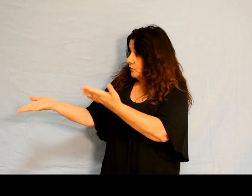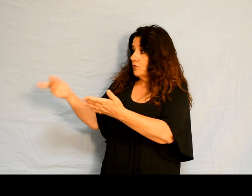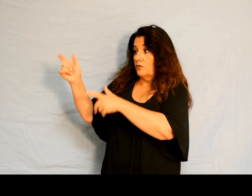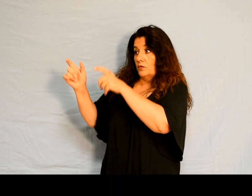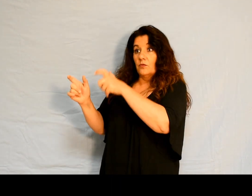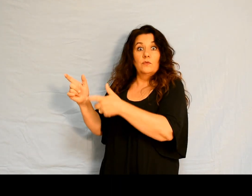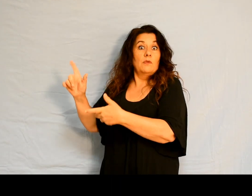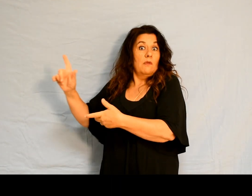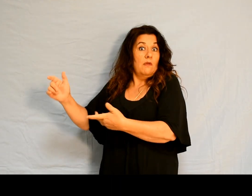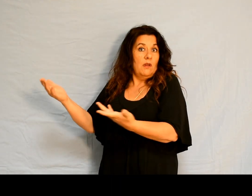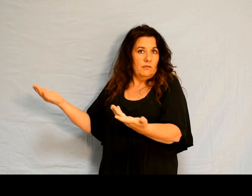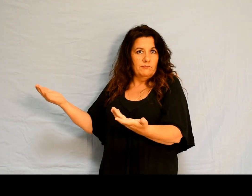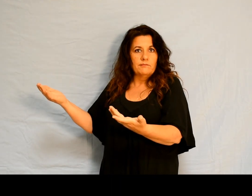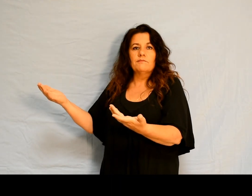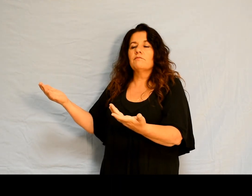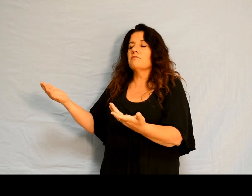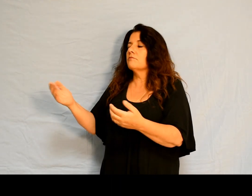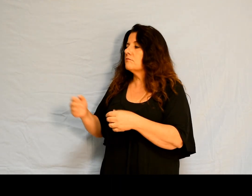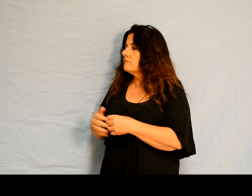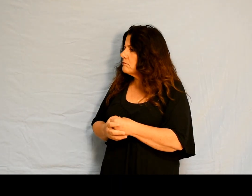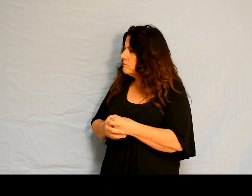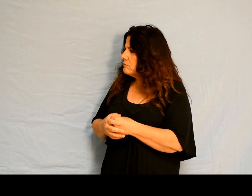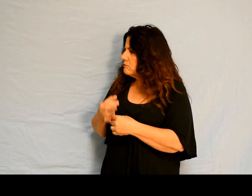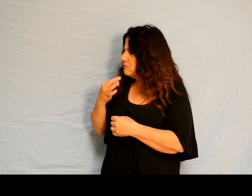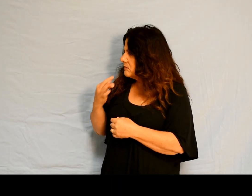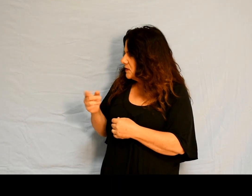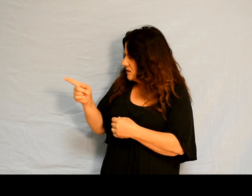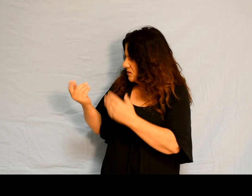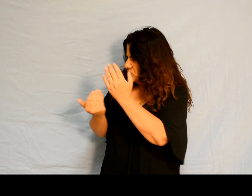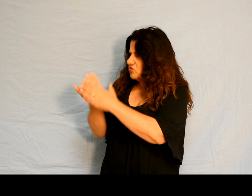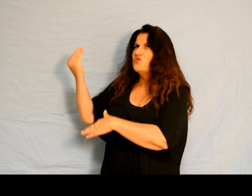dit, « Pourquoi êtes-vous restés là toute la journée sans rien faire ?»